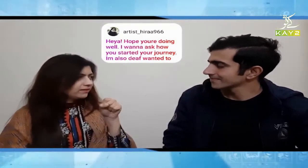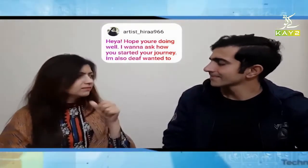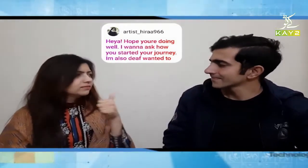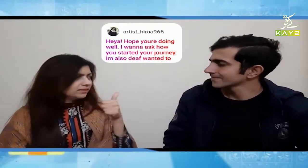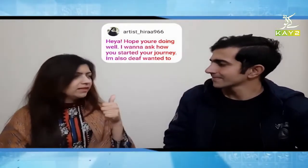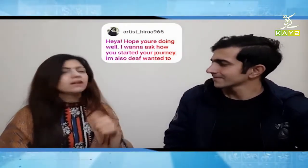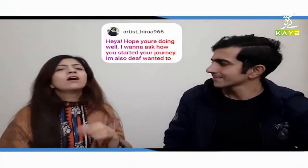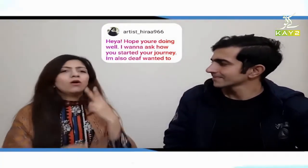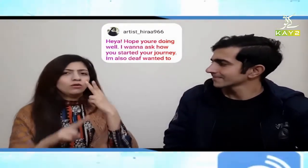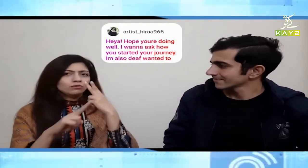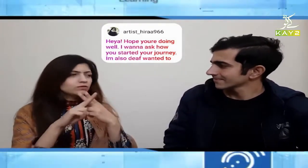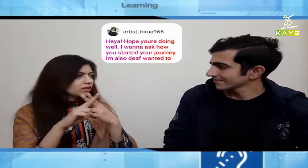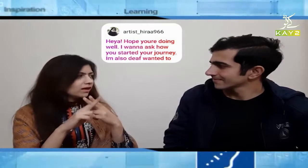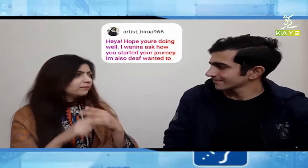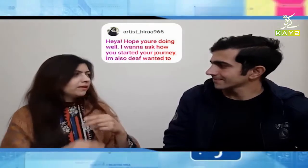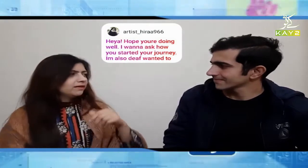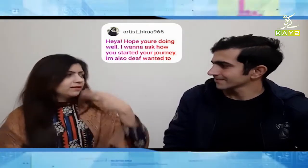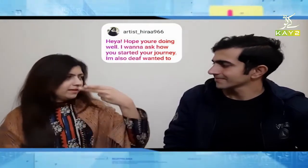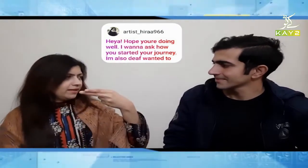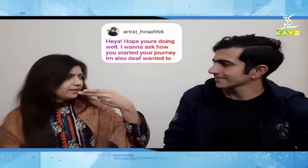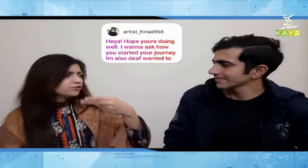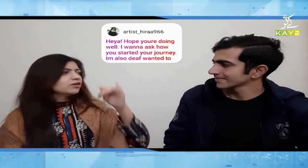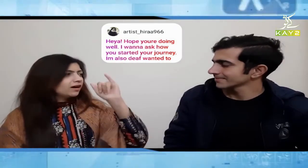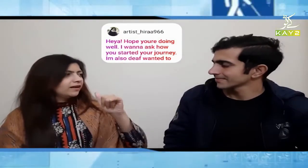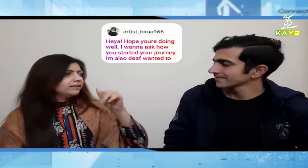डेफ, ठीक है, और उसका नाम है